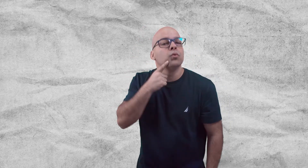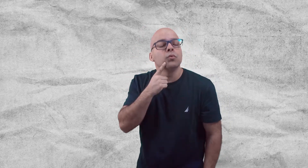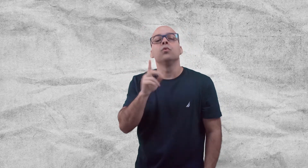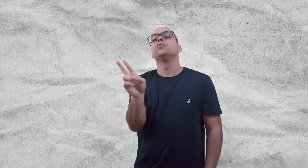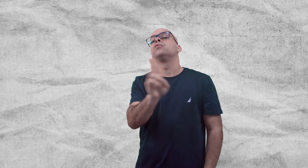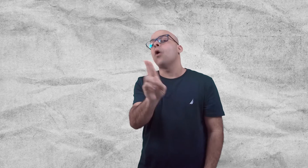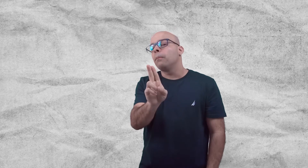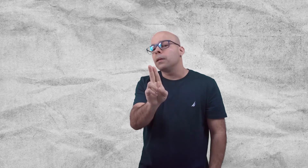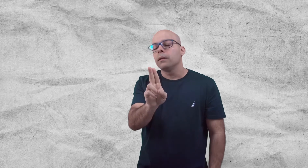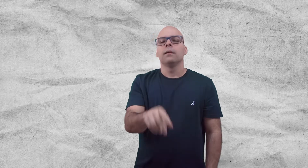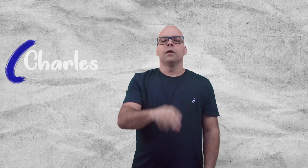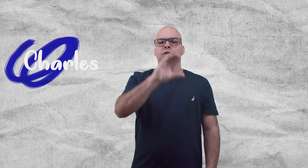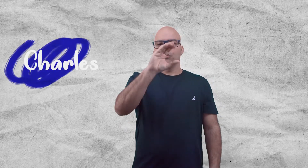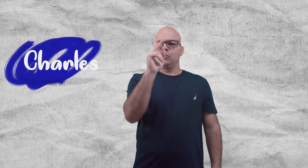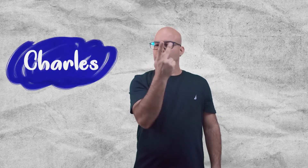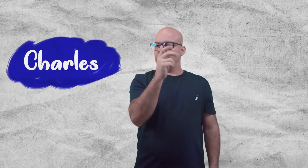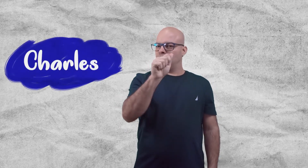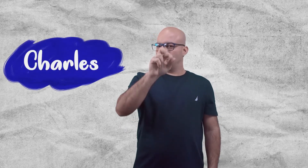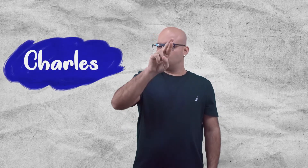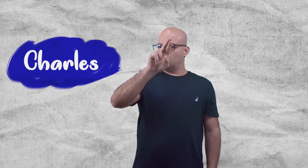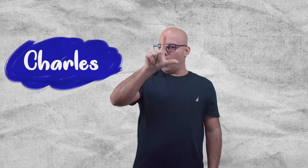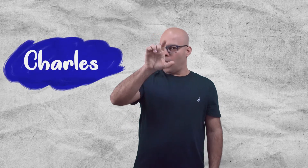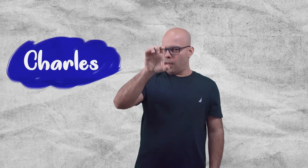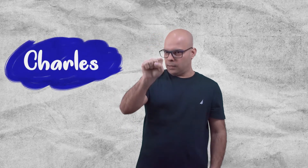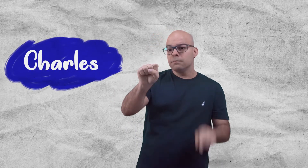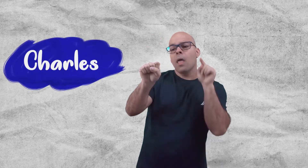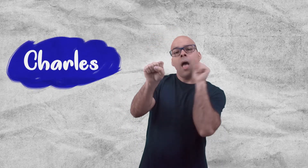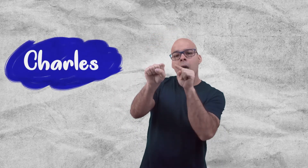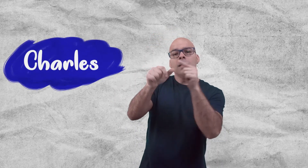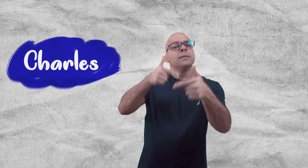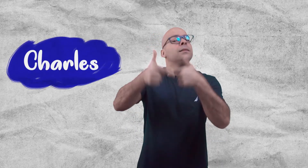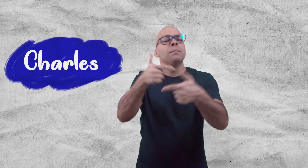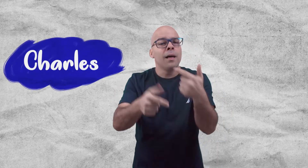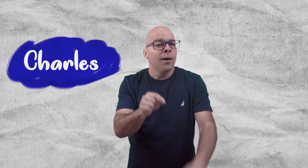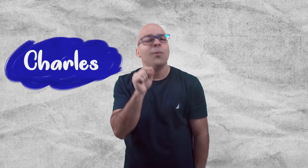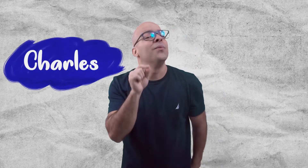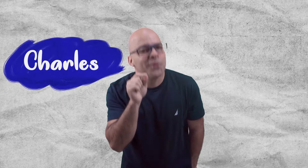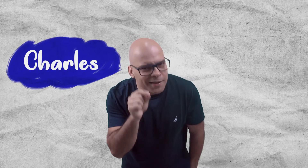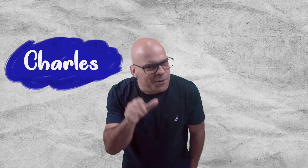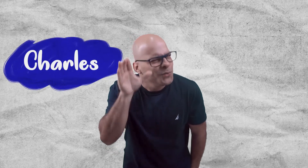surdo chamado Charles. E ele trabalhava com o quê? Adivinhem